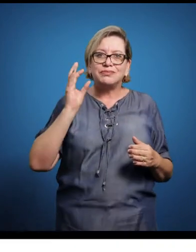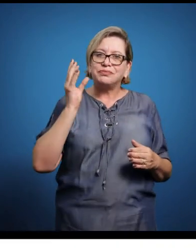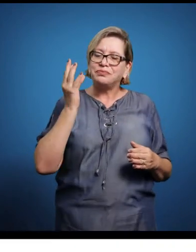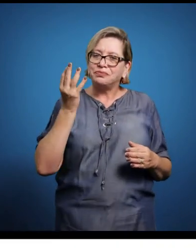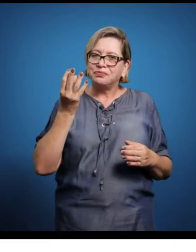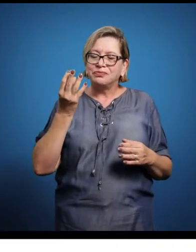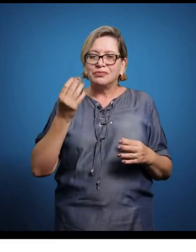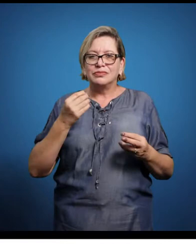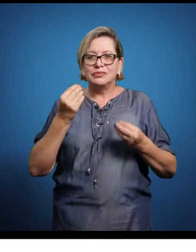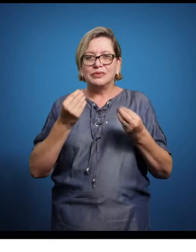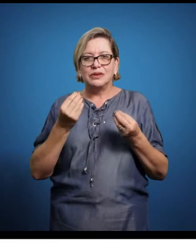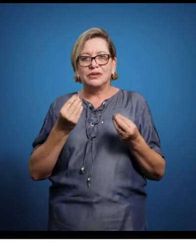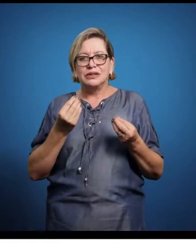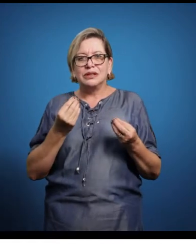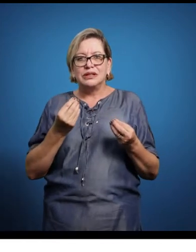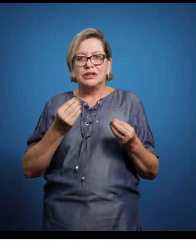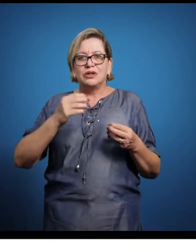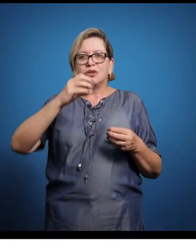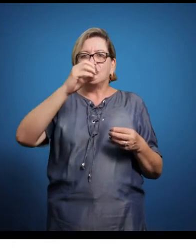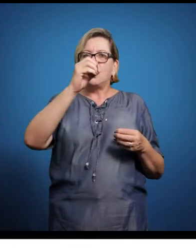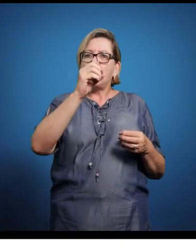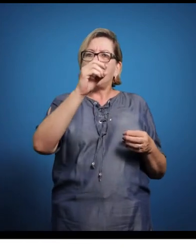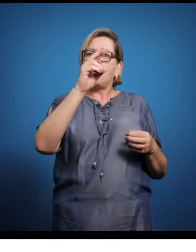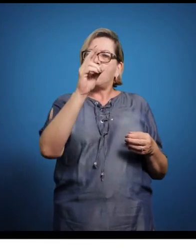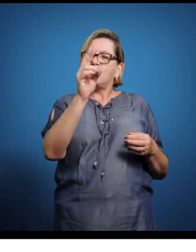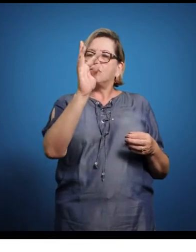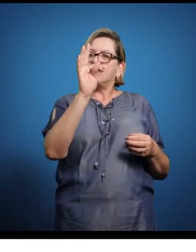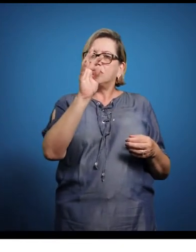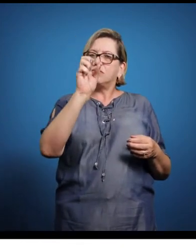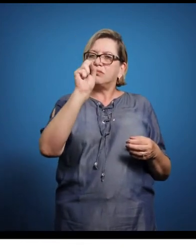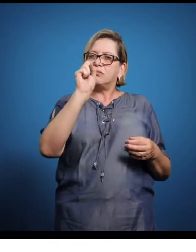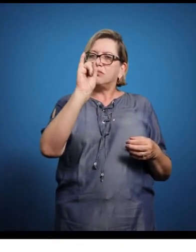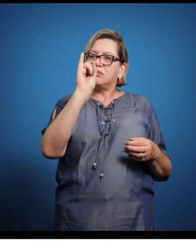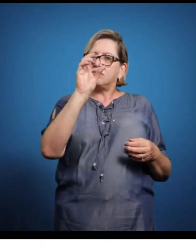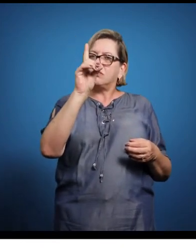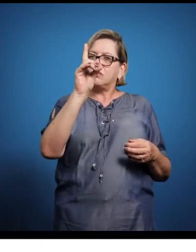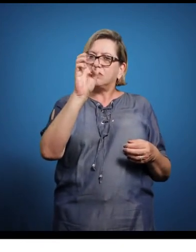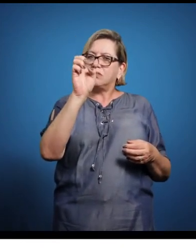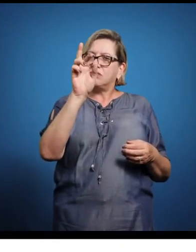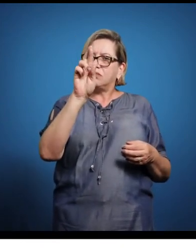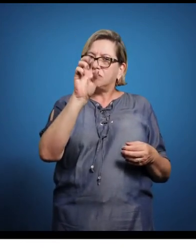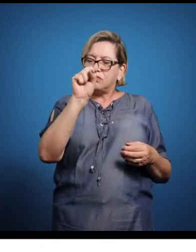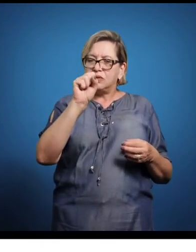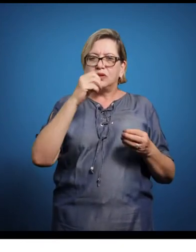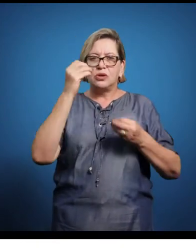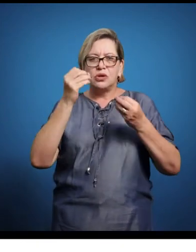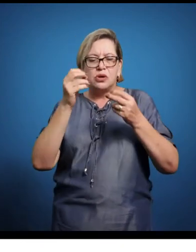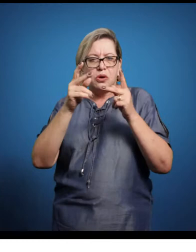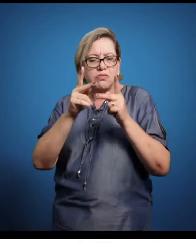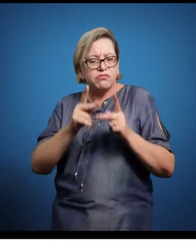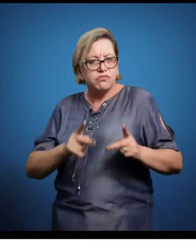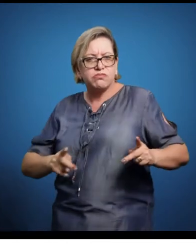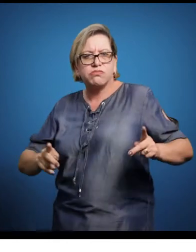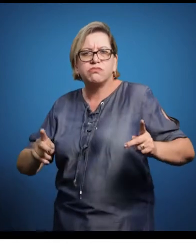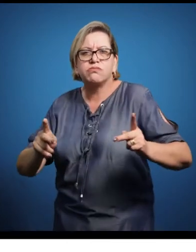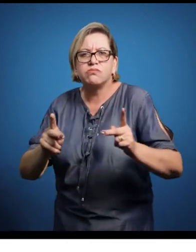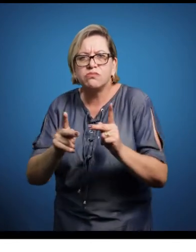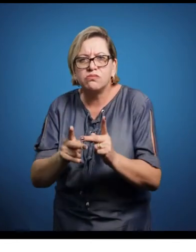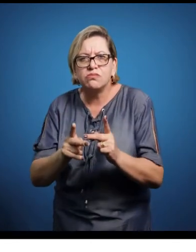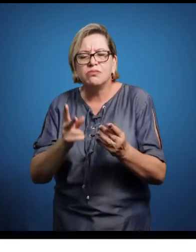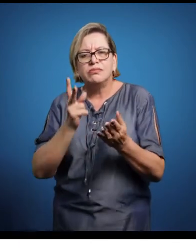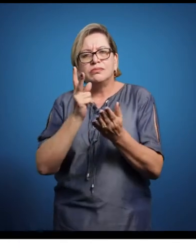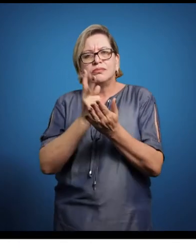político da política a gente chama de outros sider onde digamos assim a população estar é